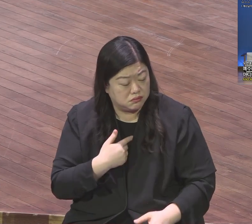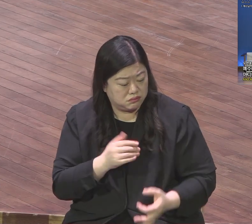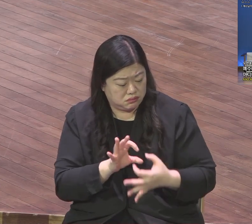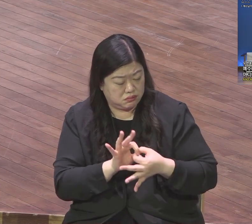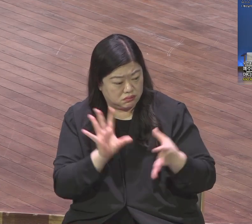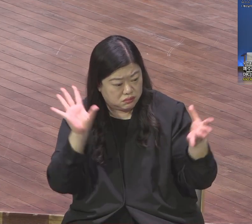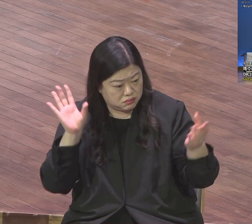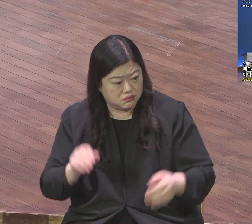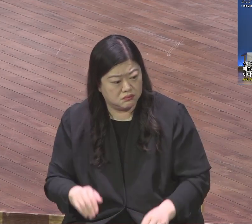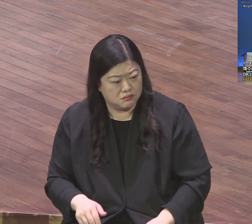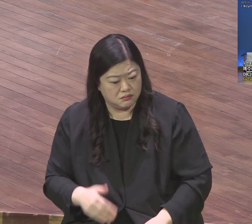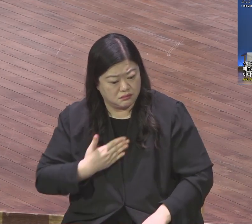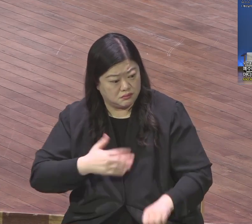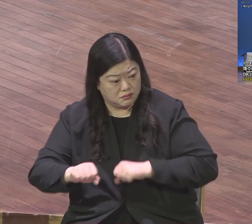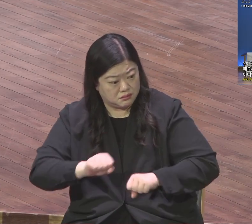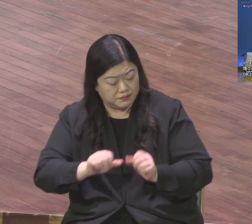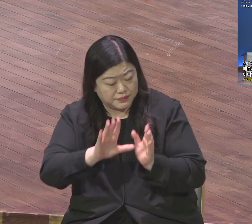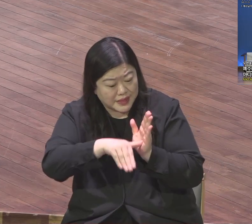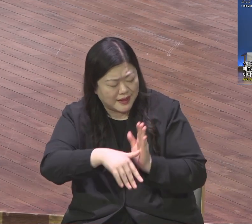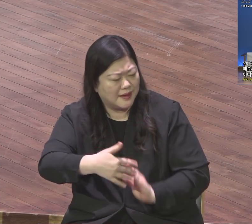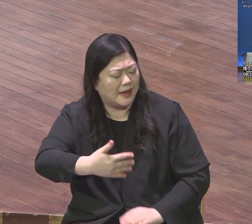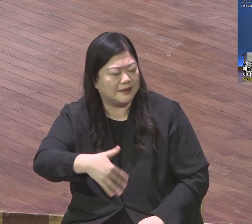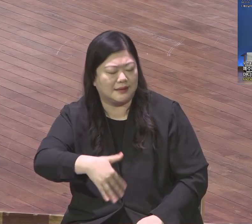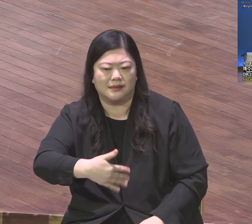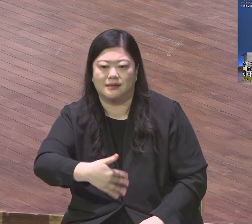내 때가 아직 이르지 아니하였나이다.